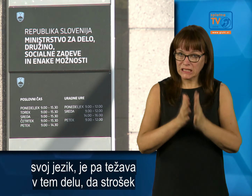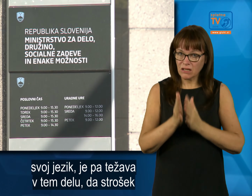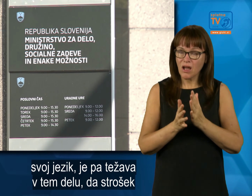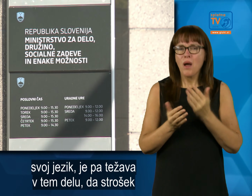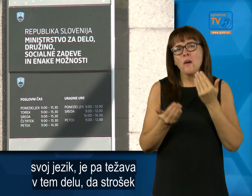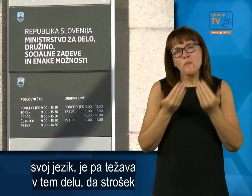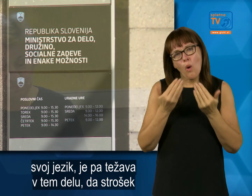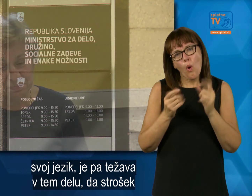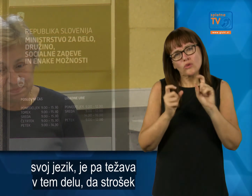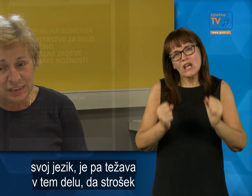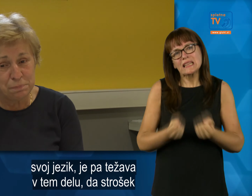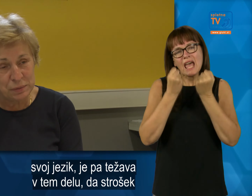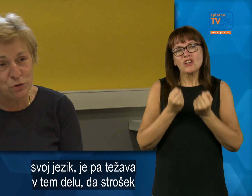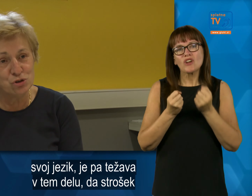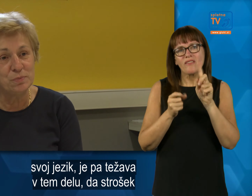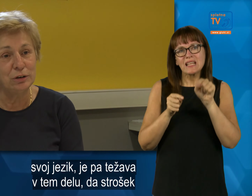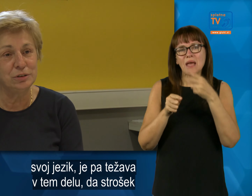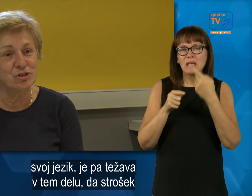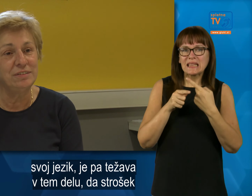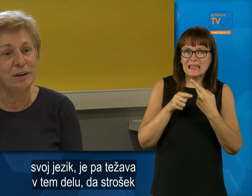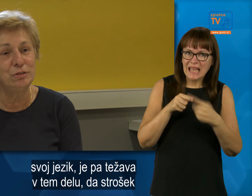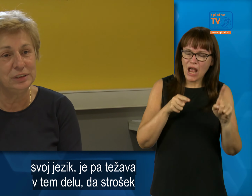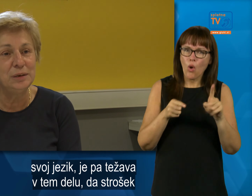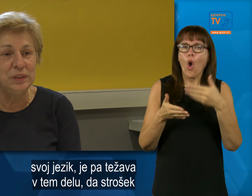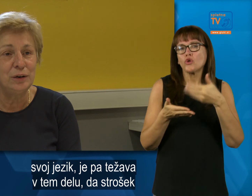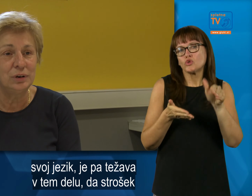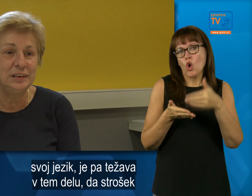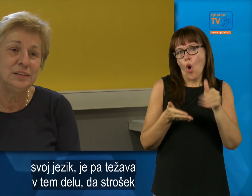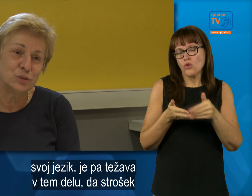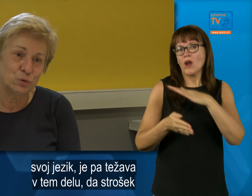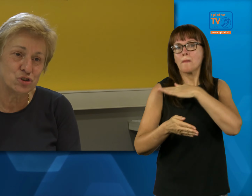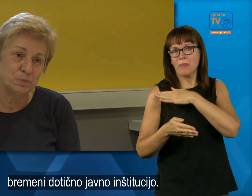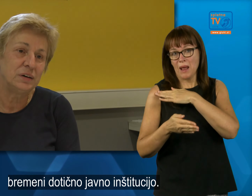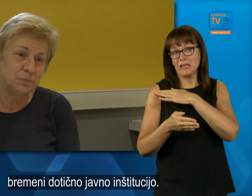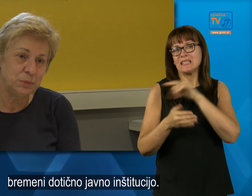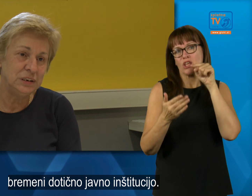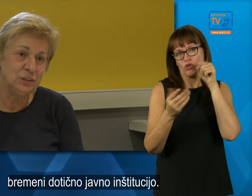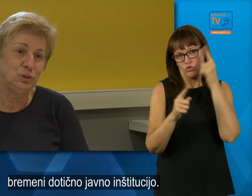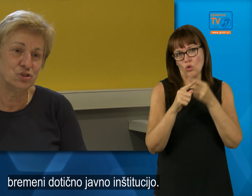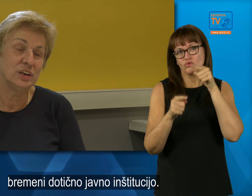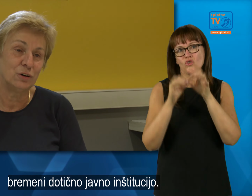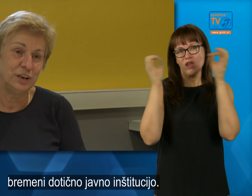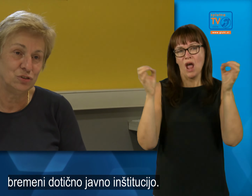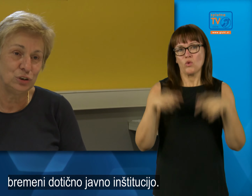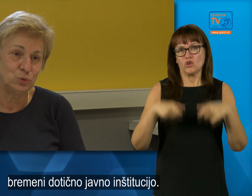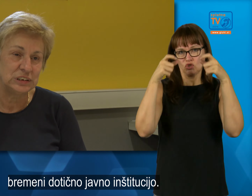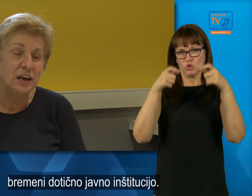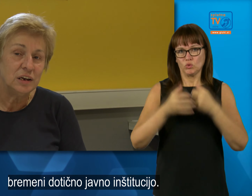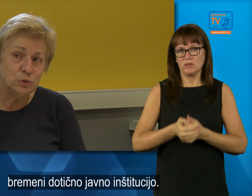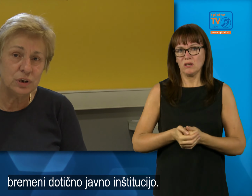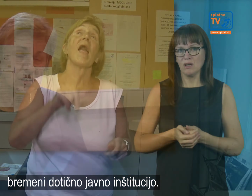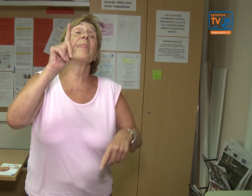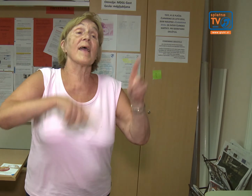ne, je pa mogoče malo težava ravno v tem delu, a ne, da strošek pa bremeni dotične javne